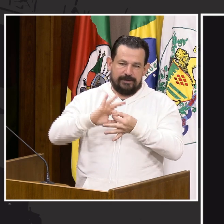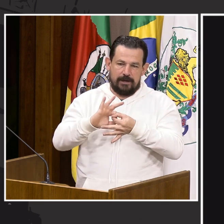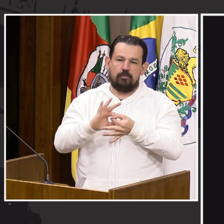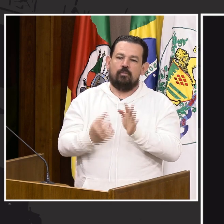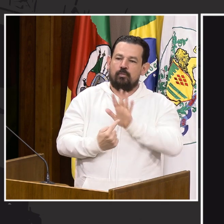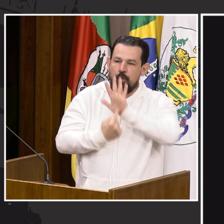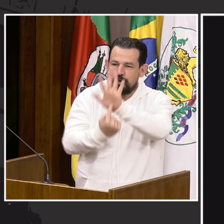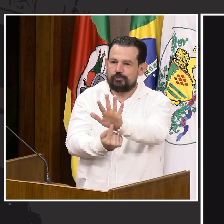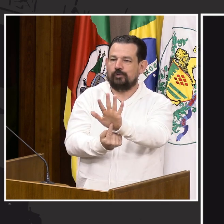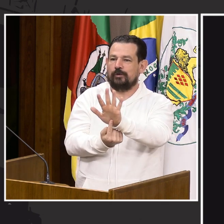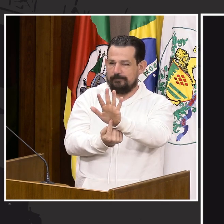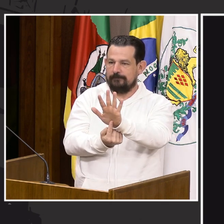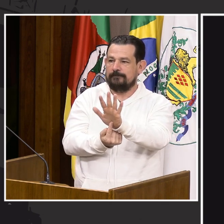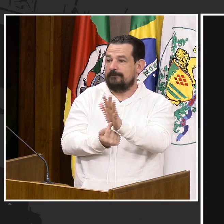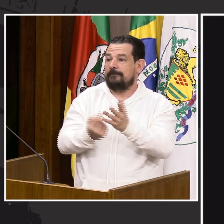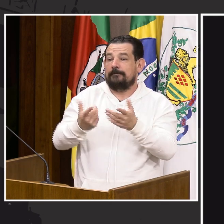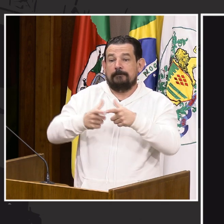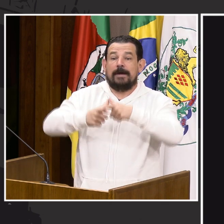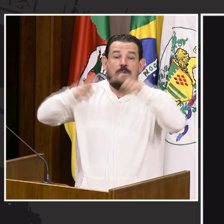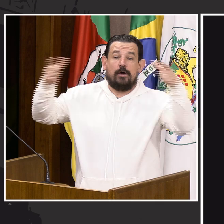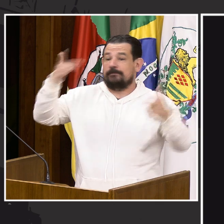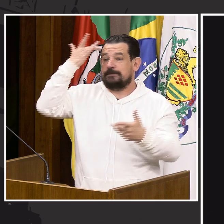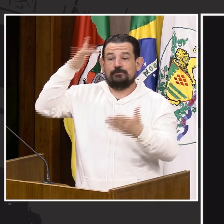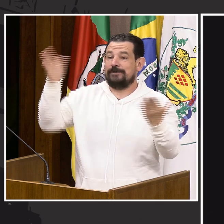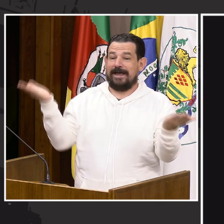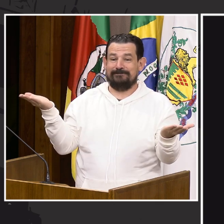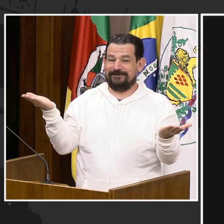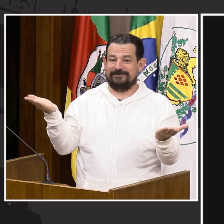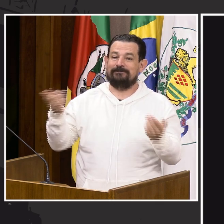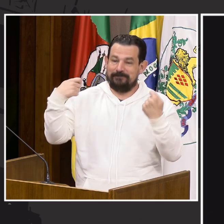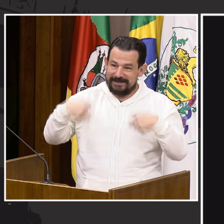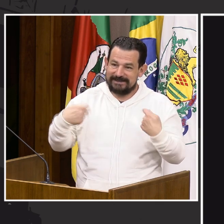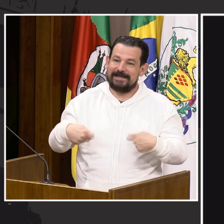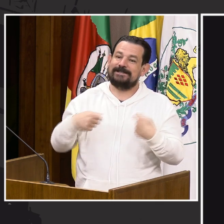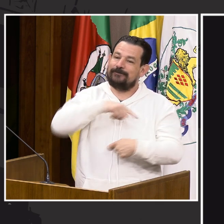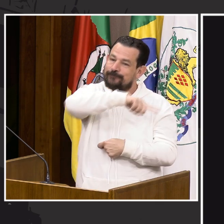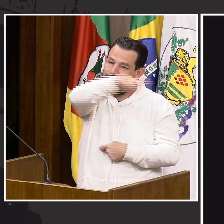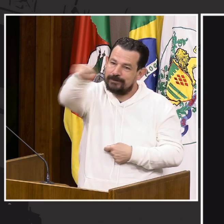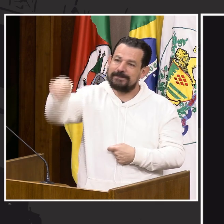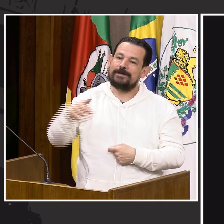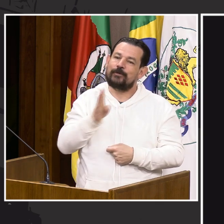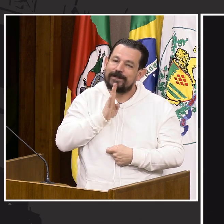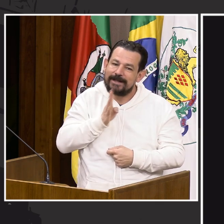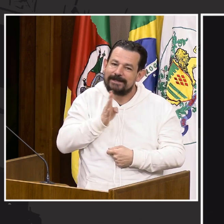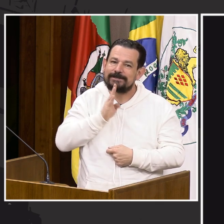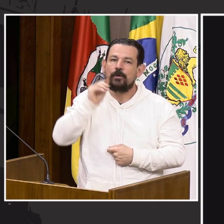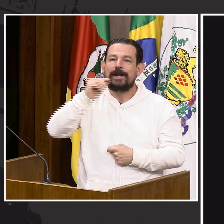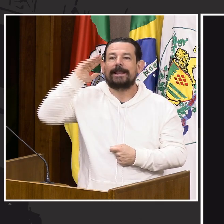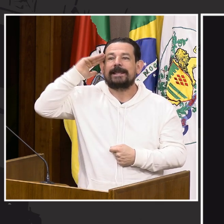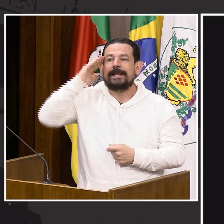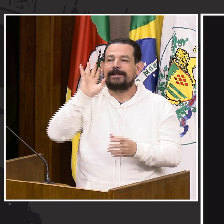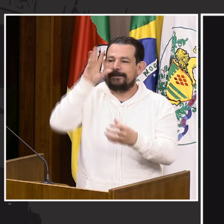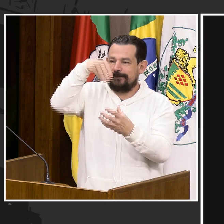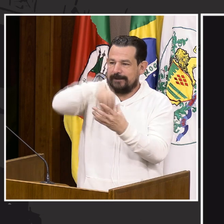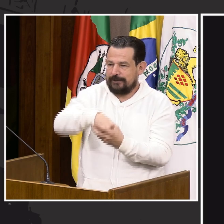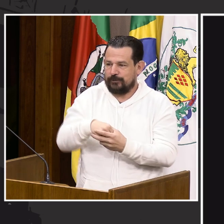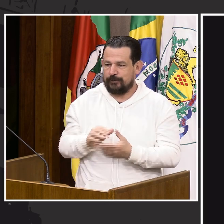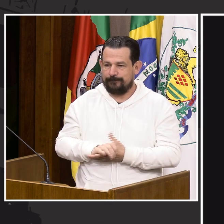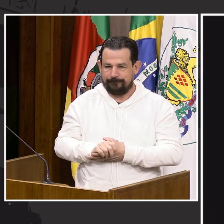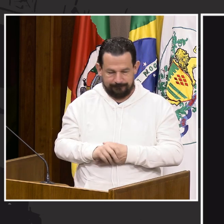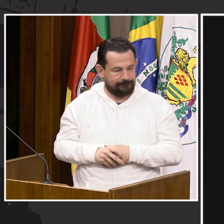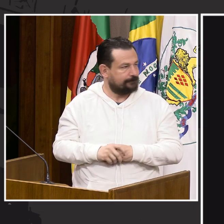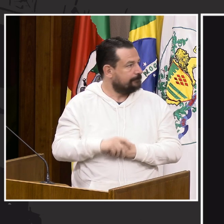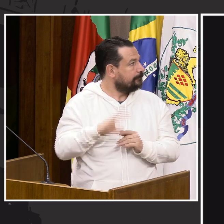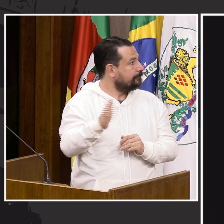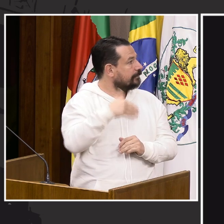todo o Brasil, na verdade. Eles têm muito reconhecimento e estarão apresentando a palestra deles hoje. Então, vocês precisam entender e